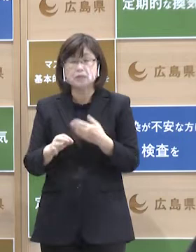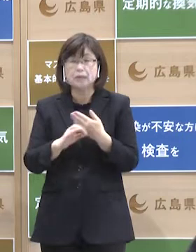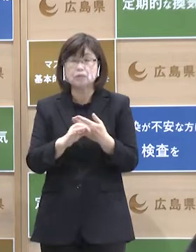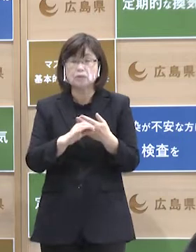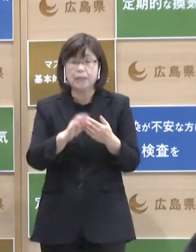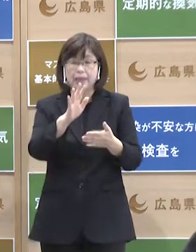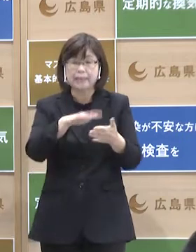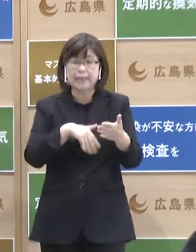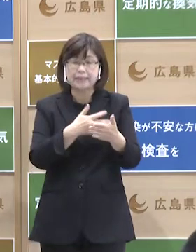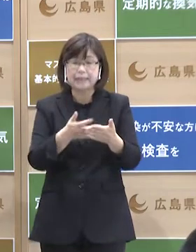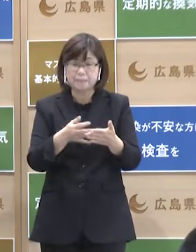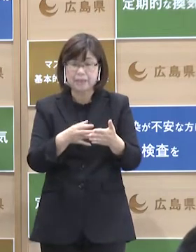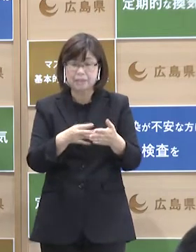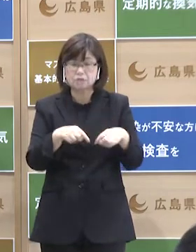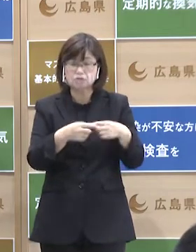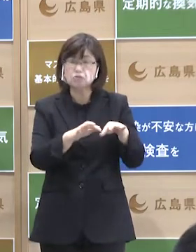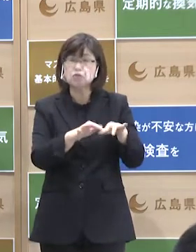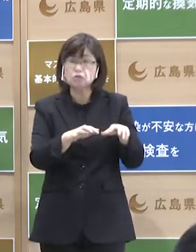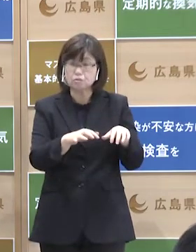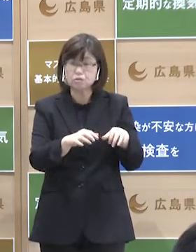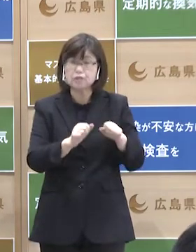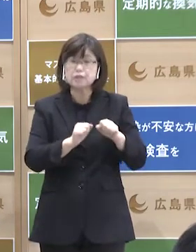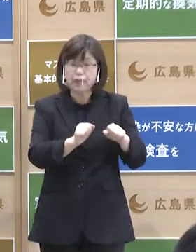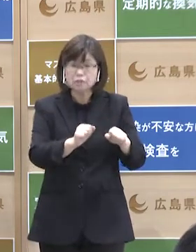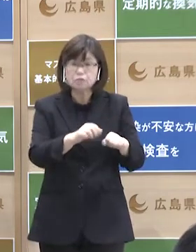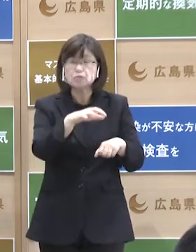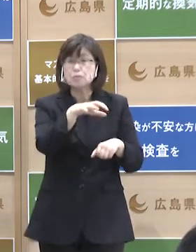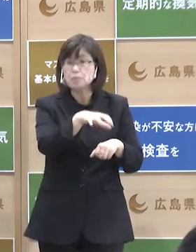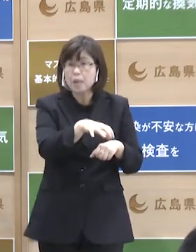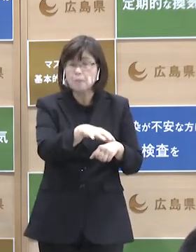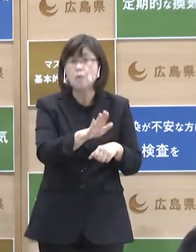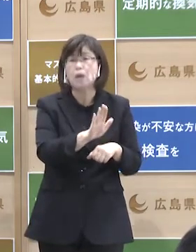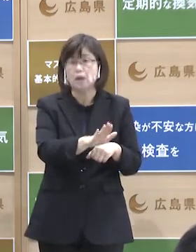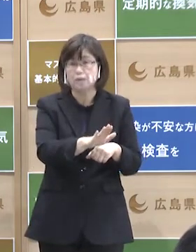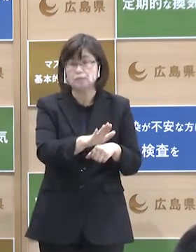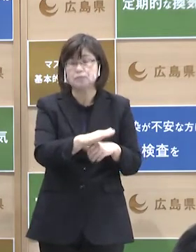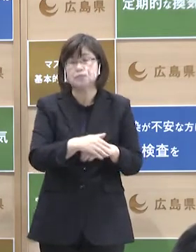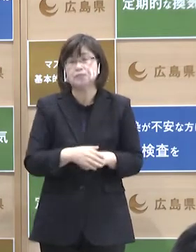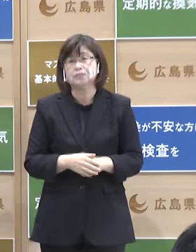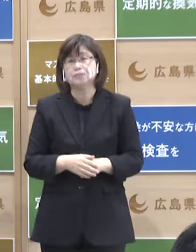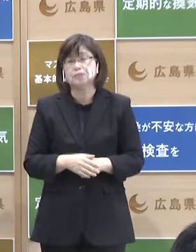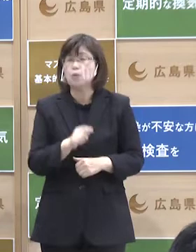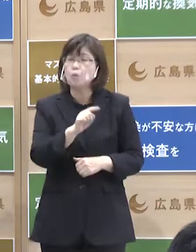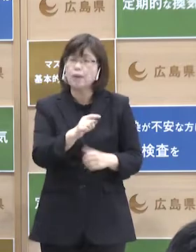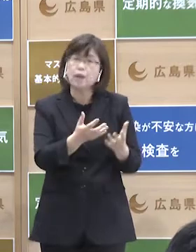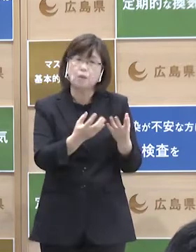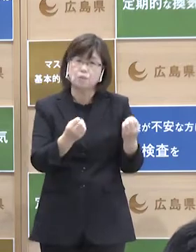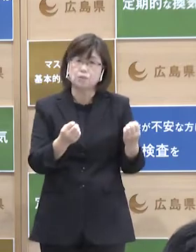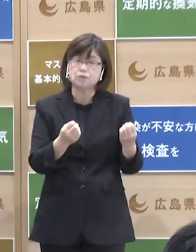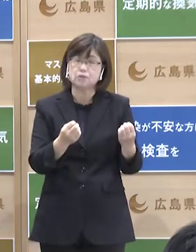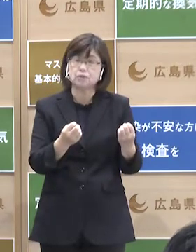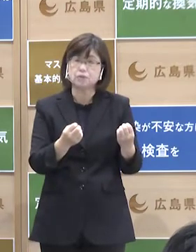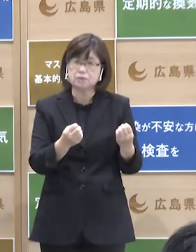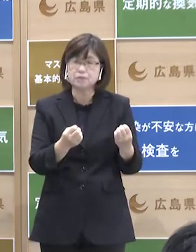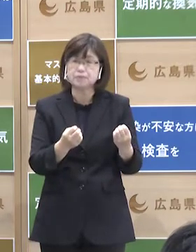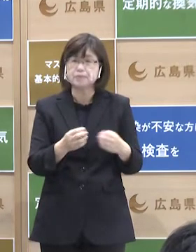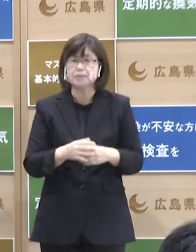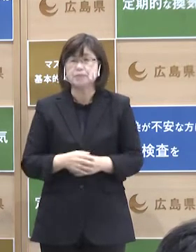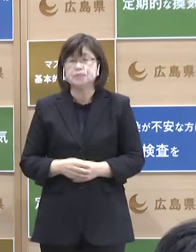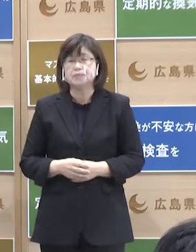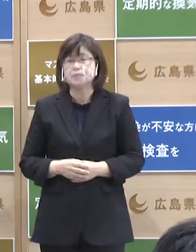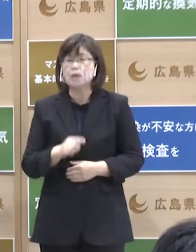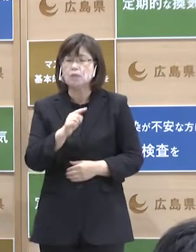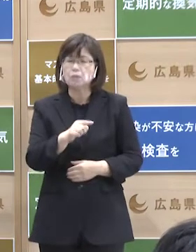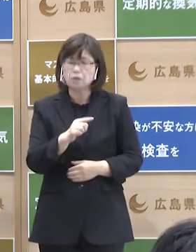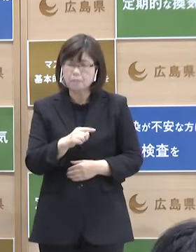らうというようなことをやっているところが多いんですよね。まあ、そうすると それは新たな業務になっているわけで、